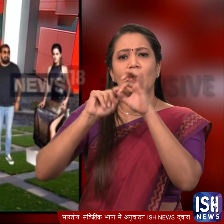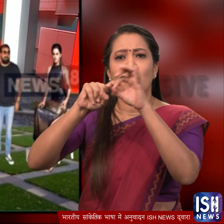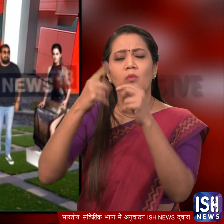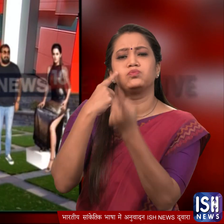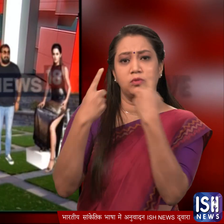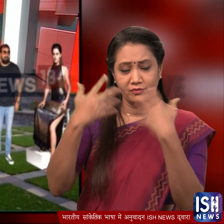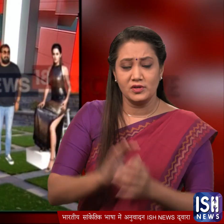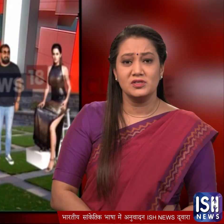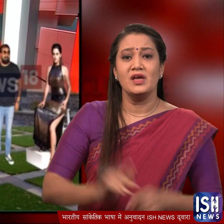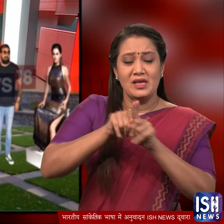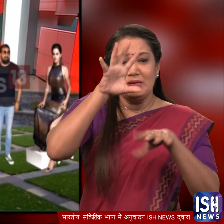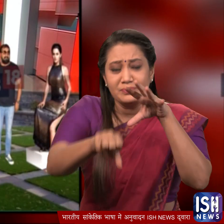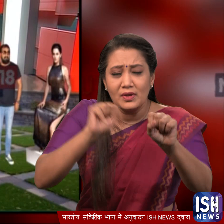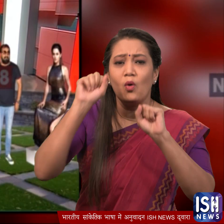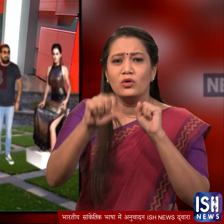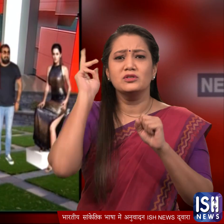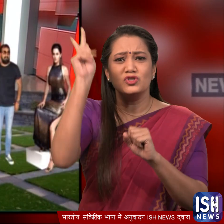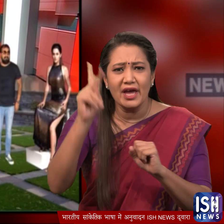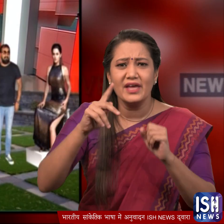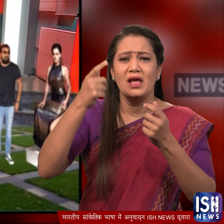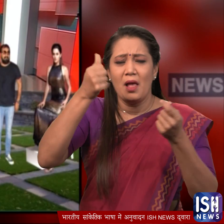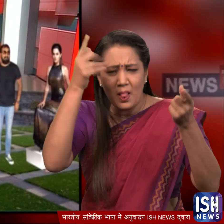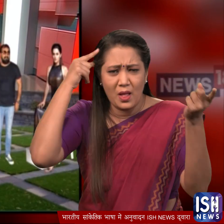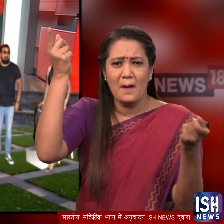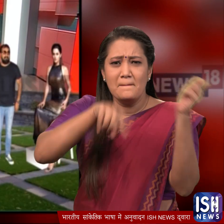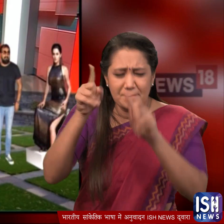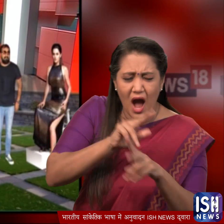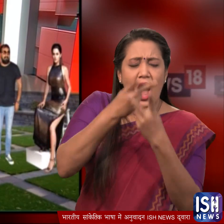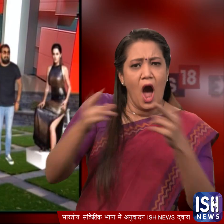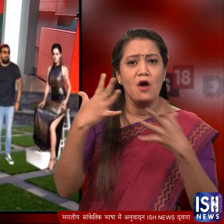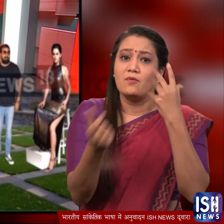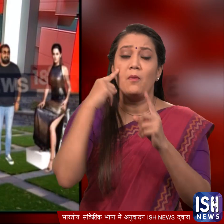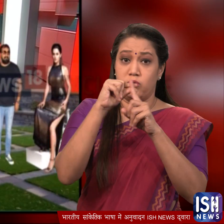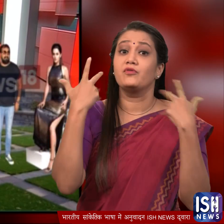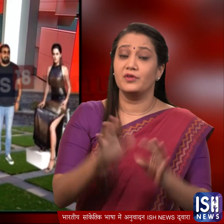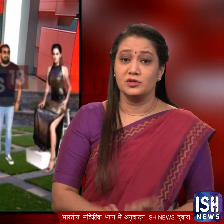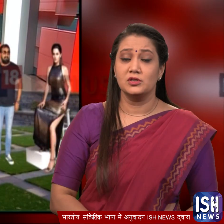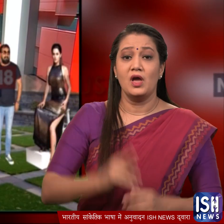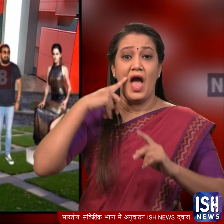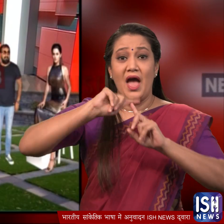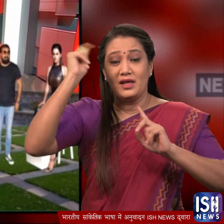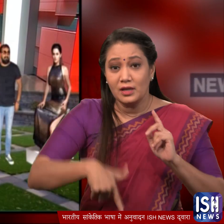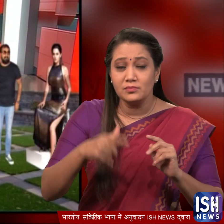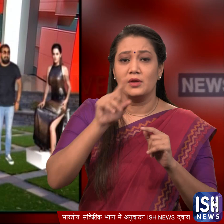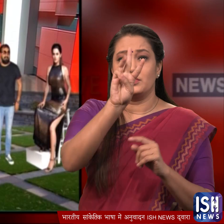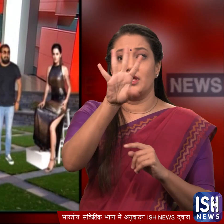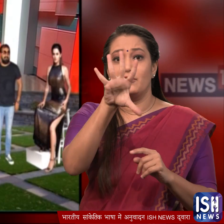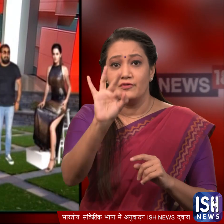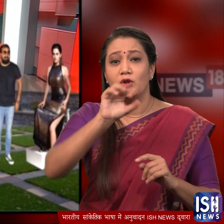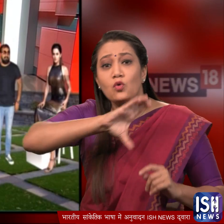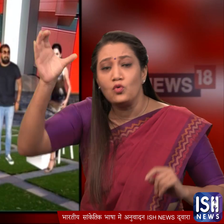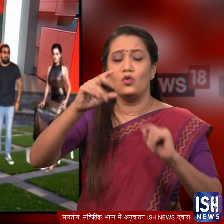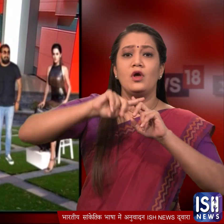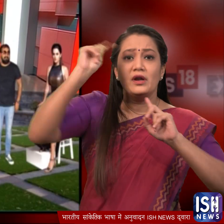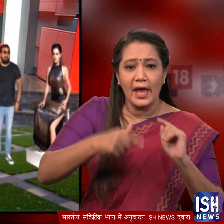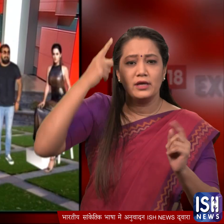रिपोर्ट के मुताबिक छापेमारी में इन कंपनियों की कमाई और शेयरों में बड़े पैमाने पर हेराफेरी के सबूत मिले। बताया गया कि आयकर विभाग को